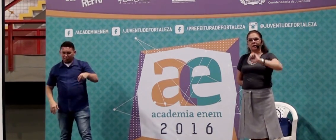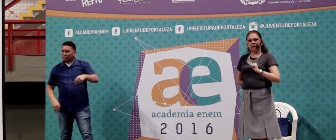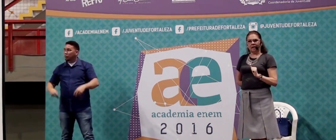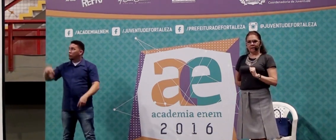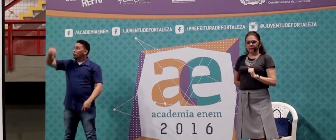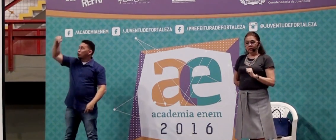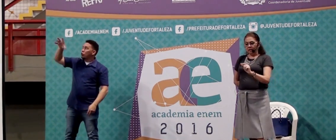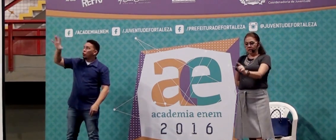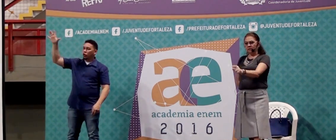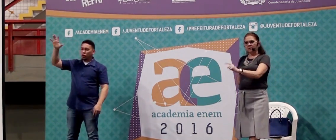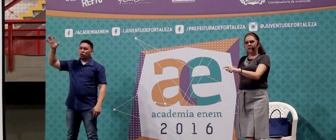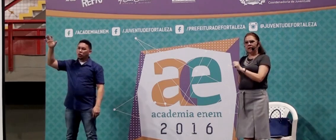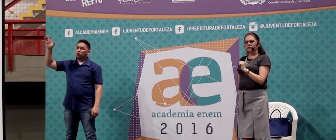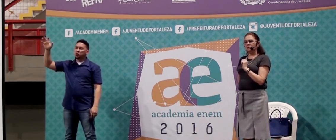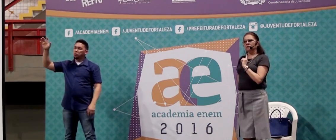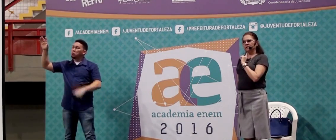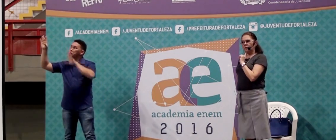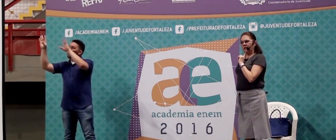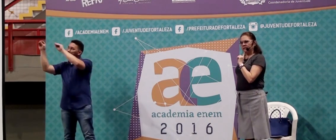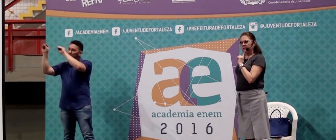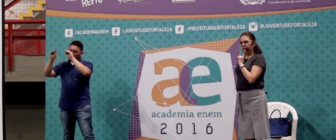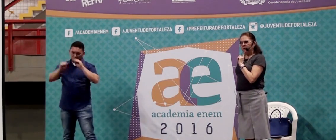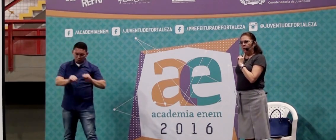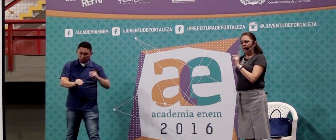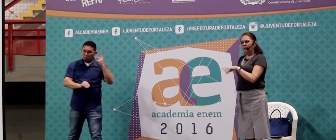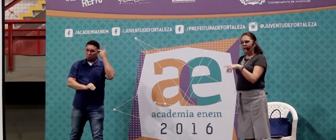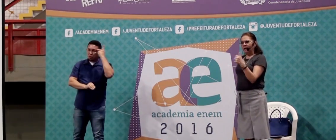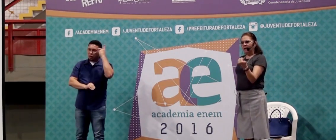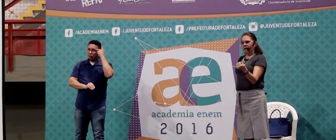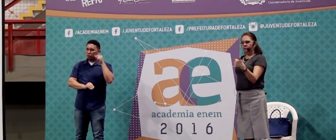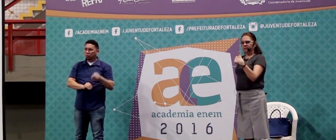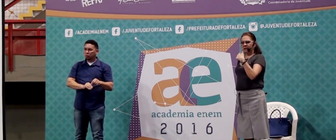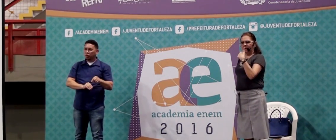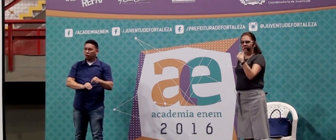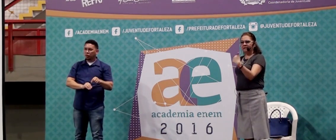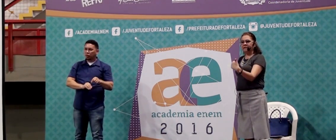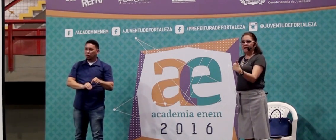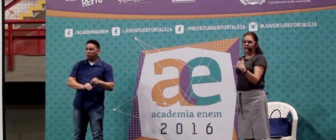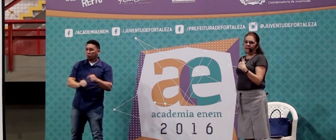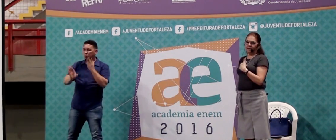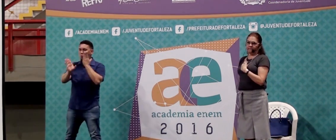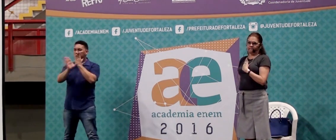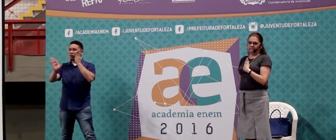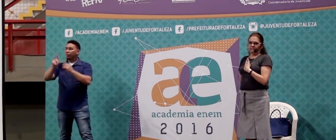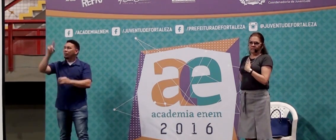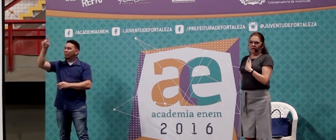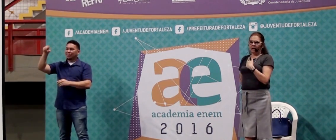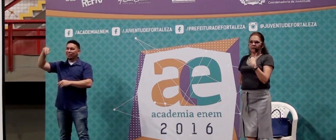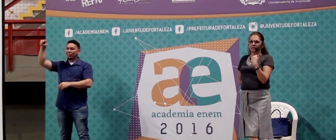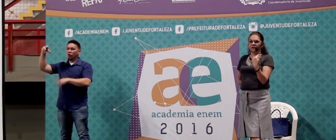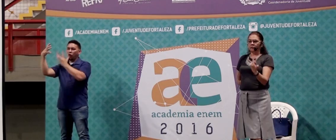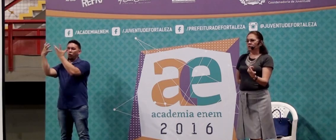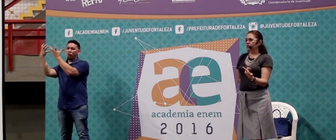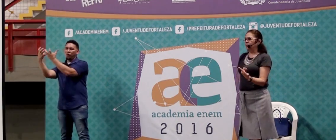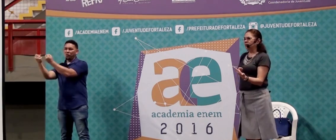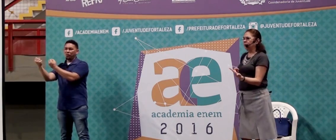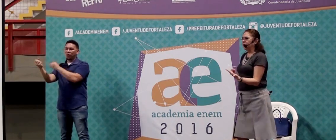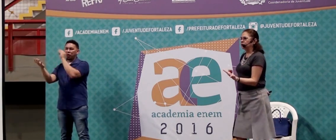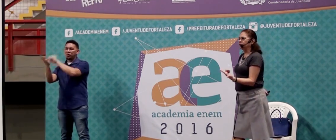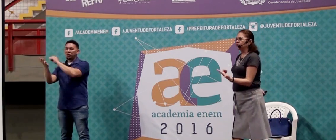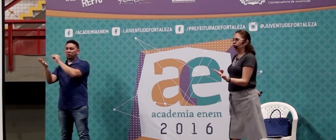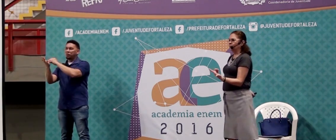nordestino para lá. Então isso é uma causa e consequência. Qual era a causa? A seca, a falta